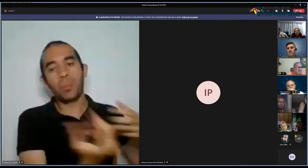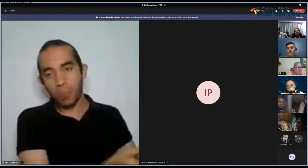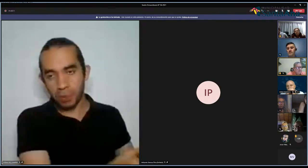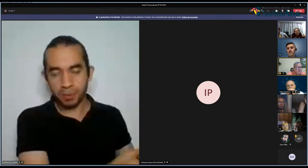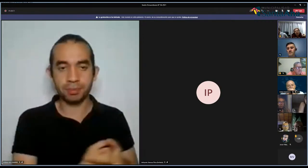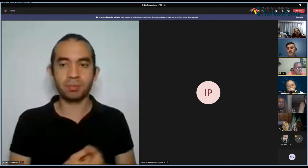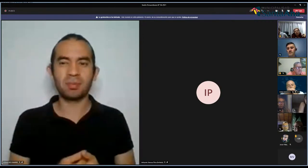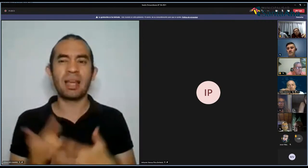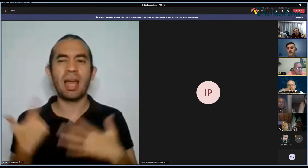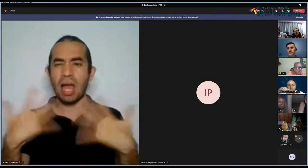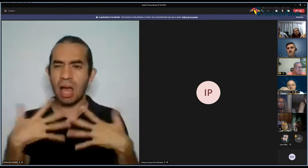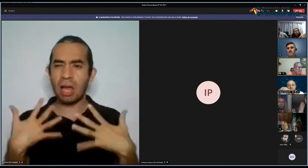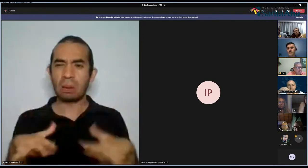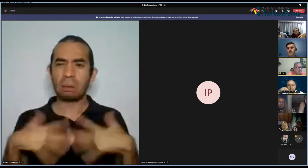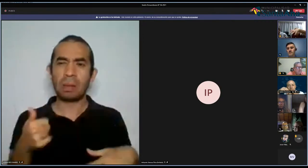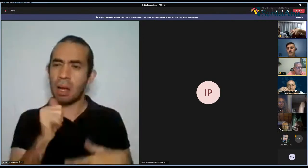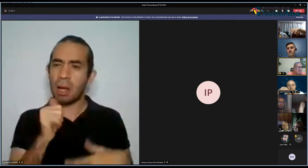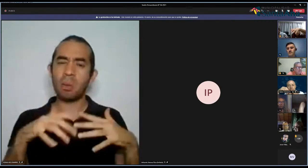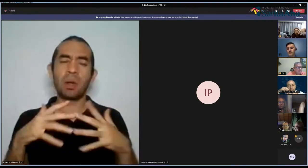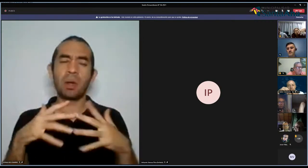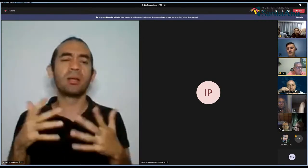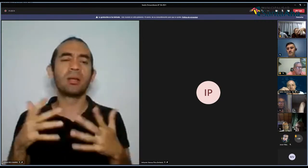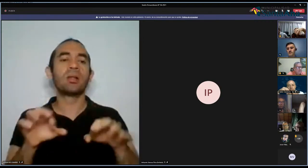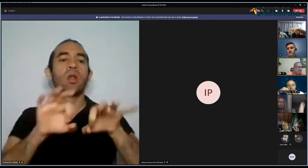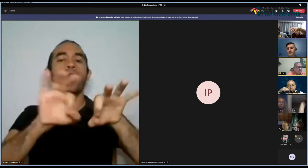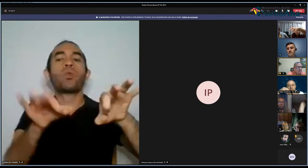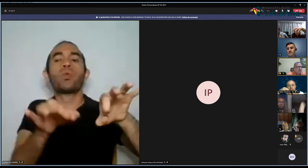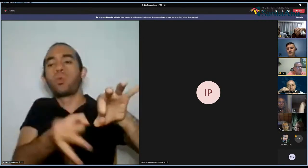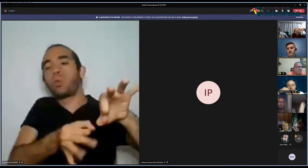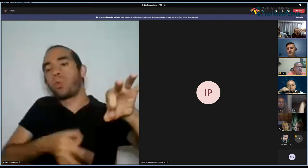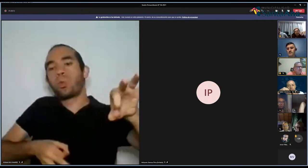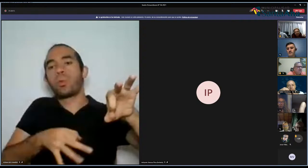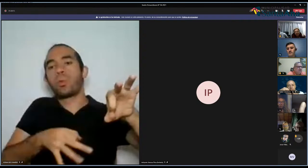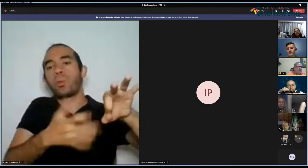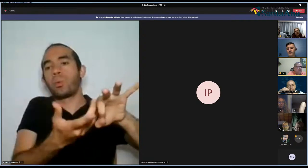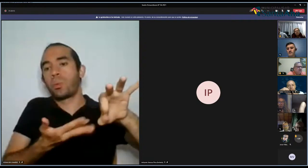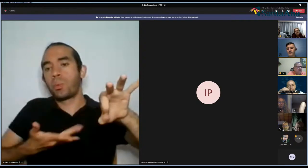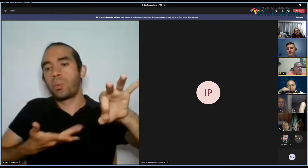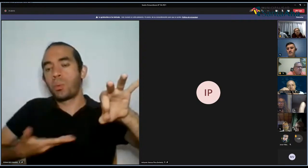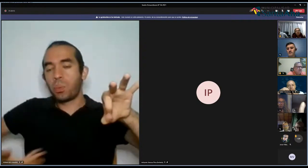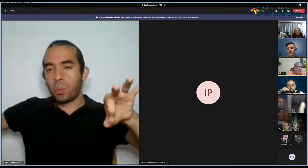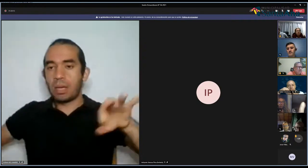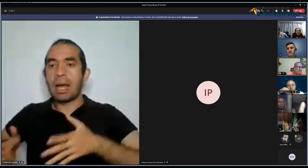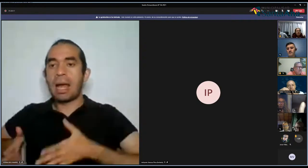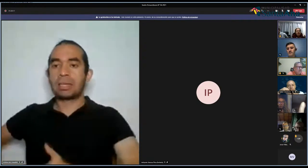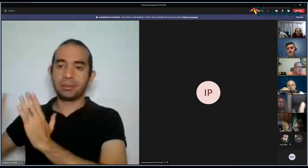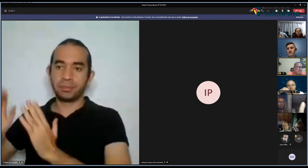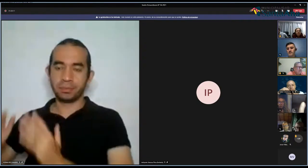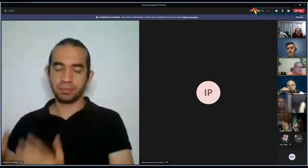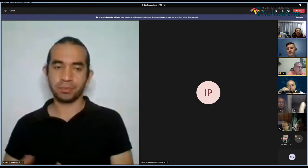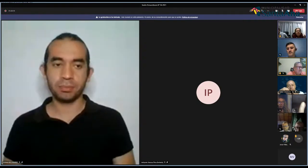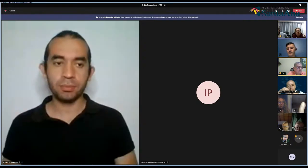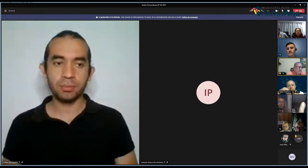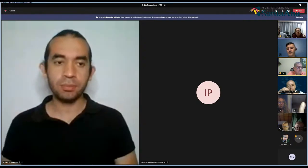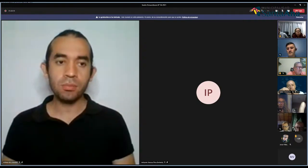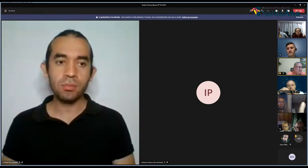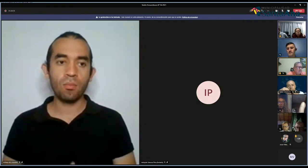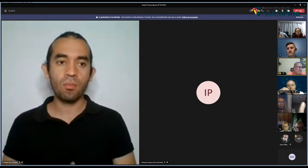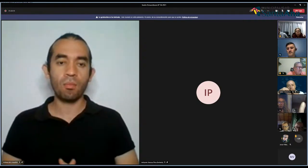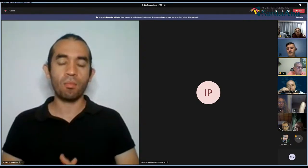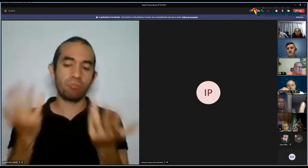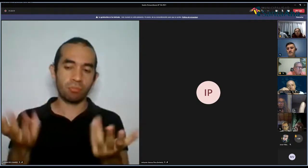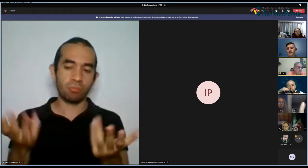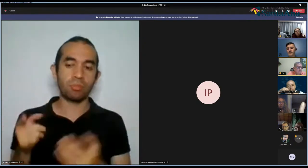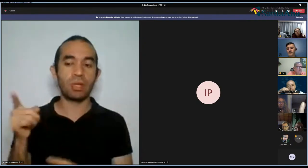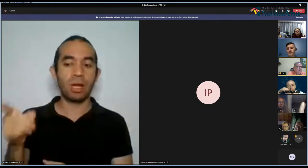agua a sacar un tubito de agua un chorrito de agua hacia la calle ahora en él nos pone